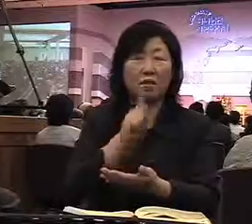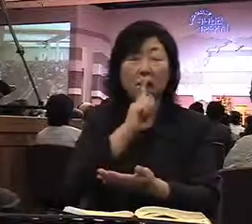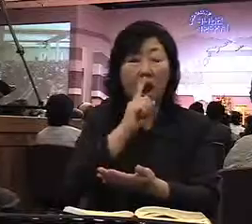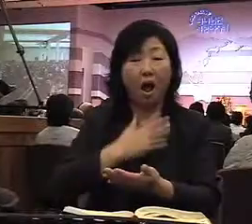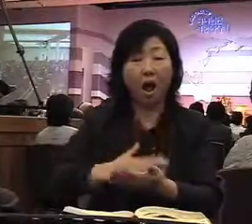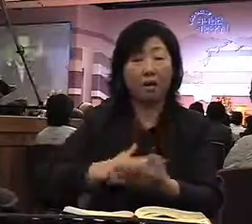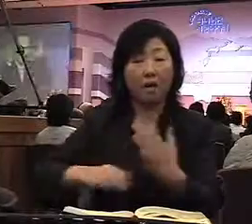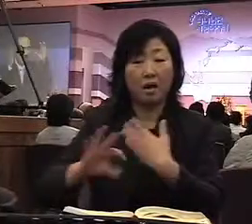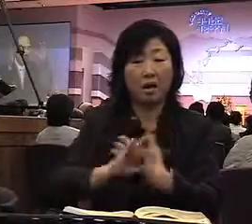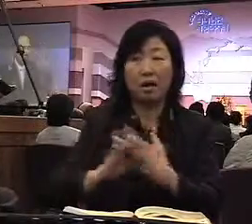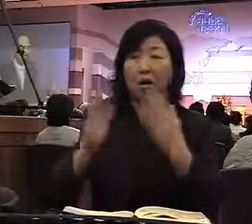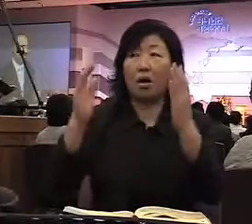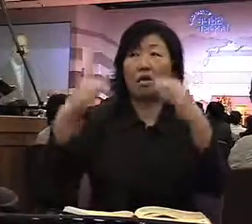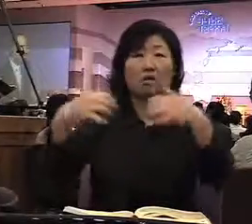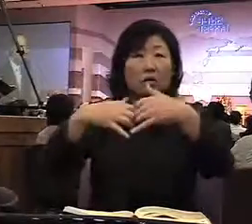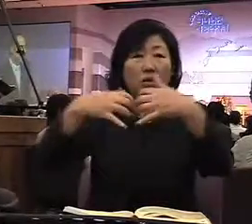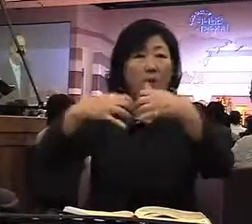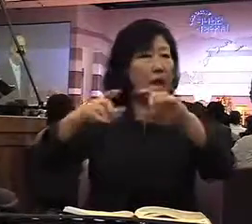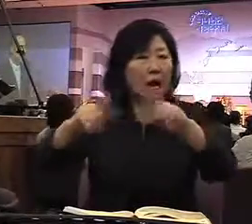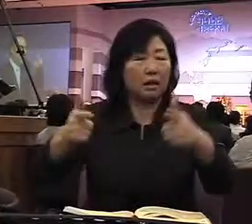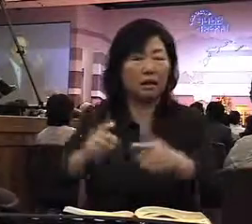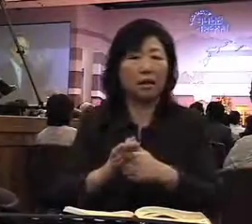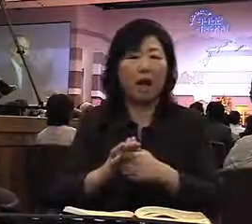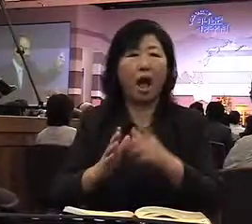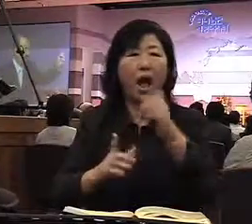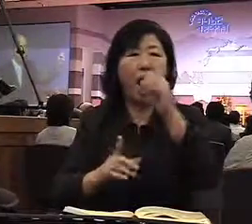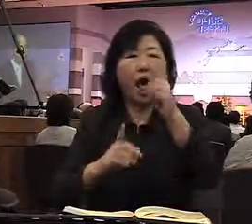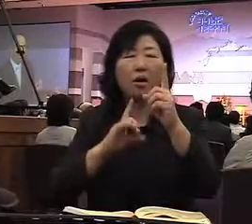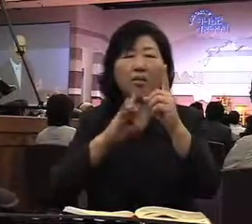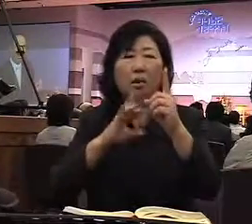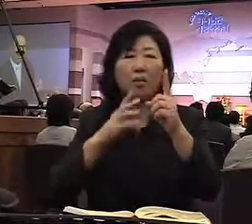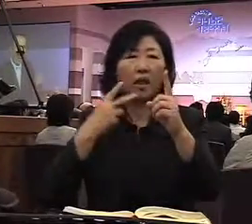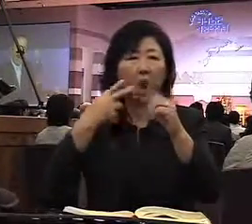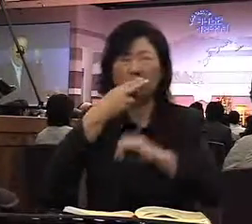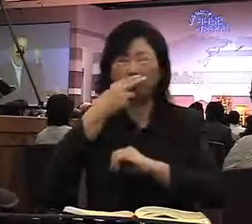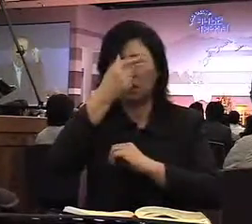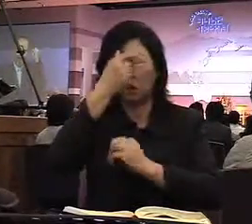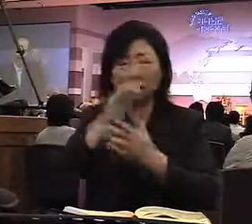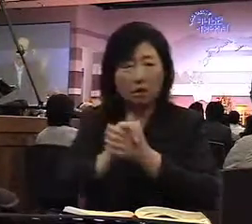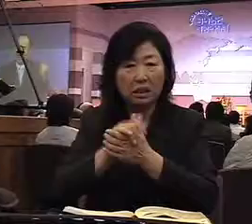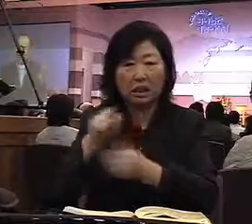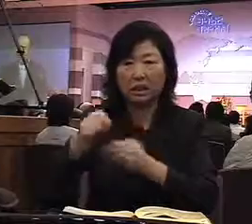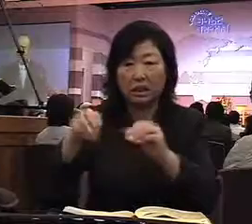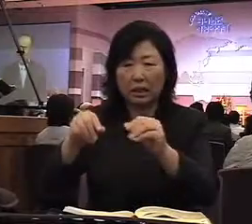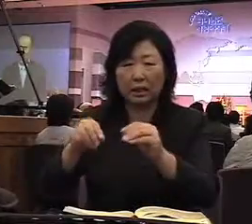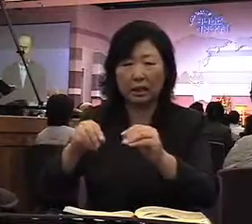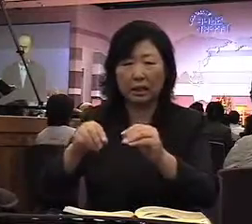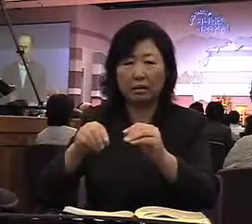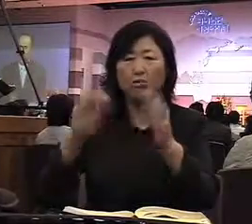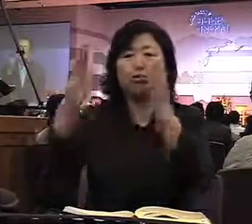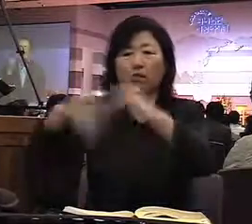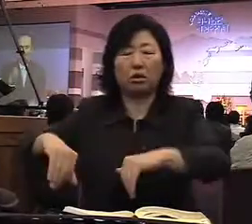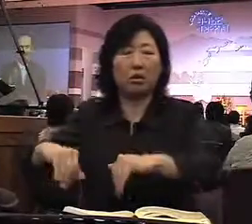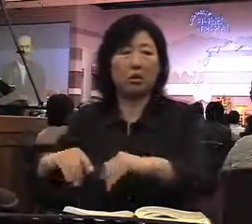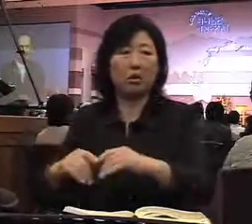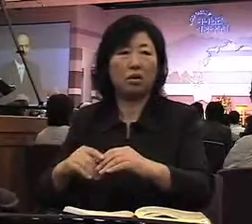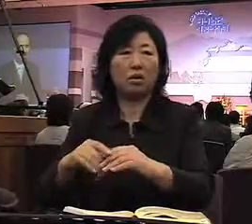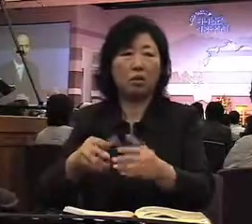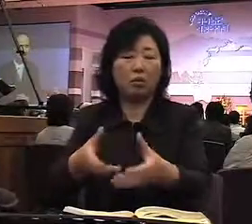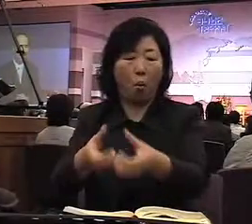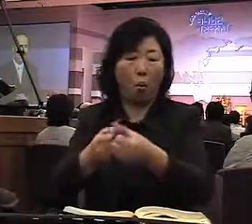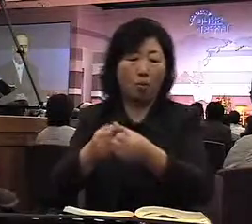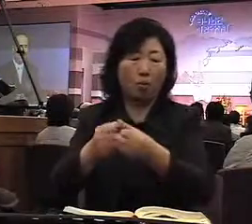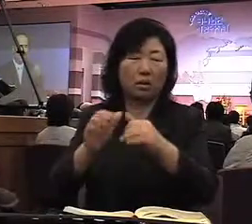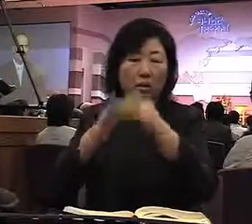세계 크리스찬들에게 하루만 금식 기도하자. 그 땅이 무너지도록 악의 세력이 뽑히도록 기도하자. 그랬으면 됐을